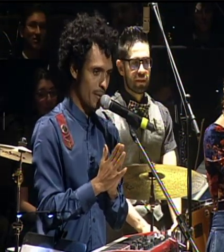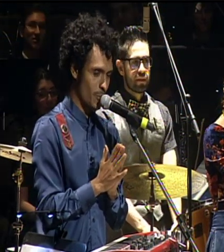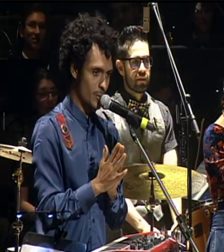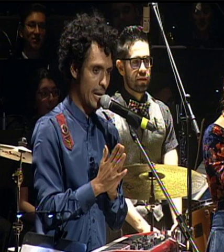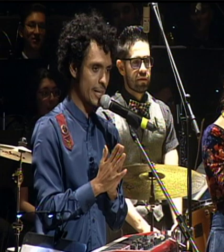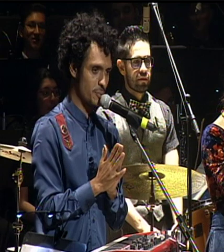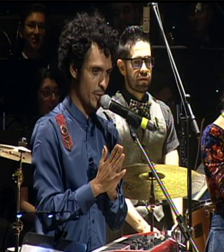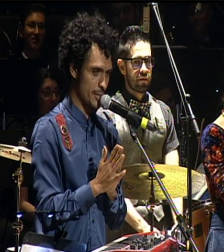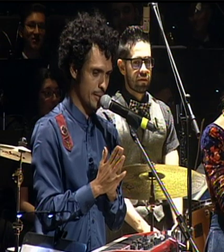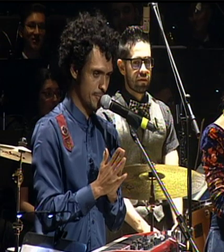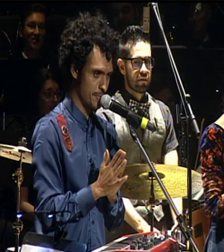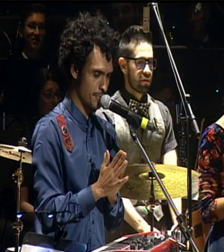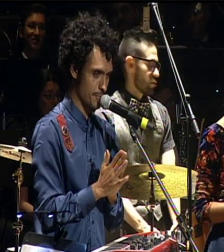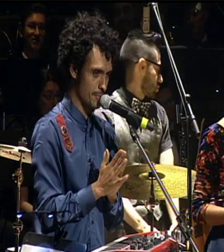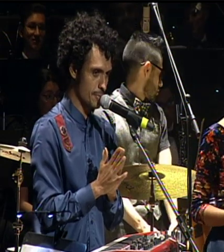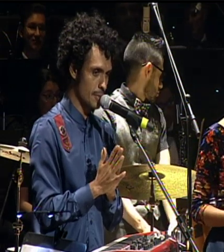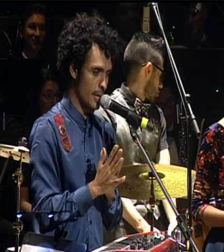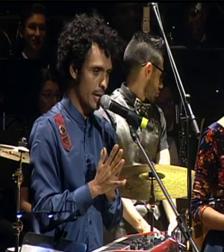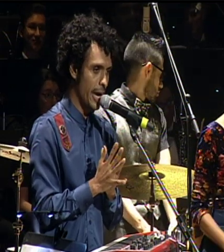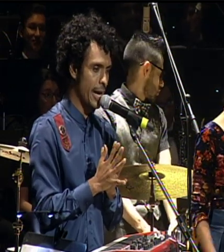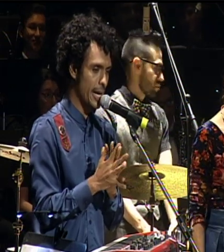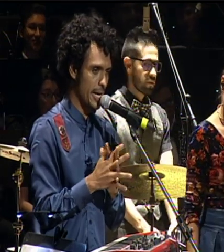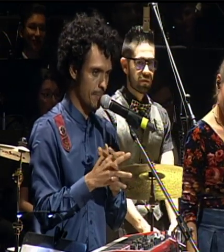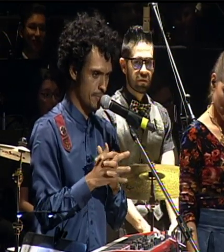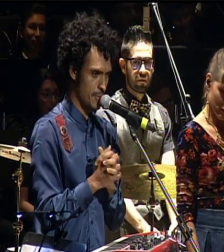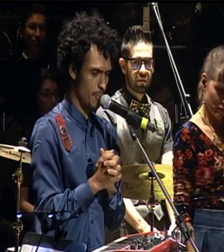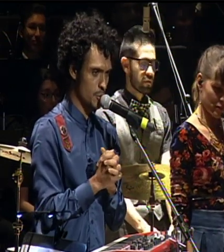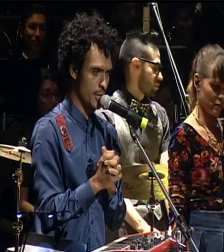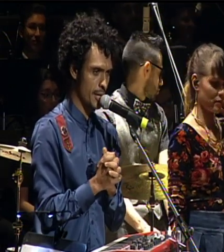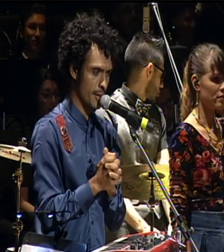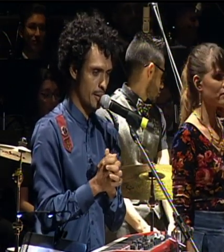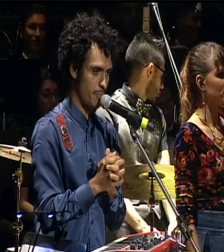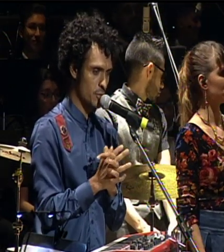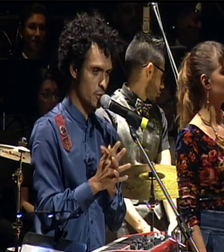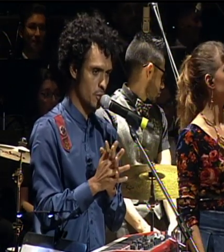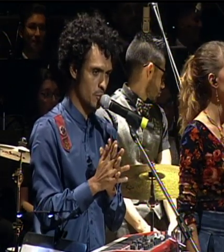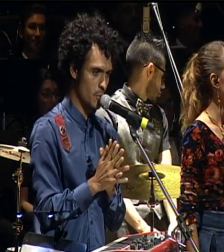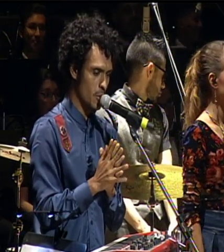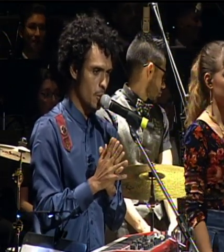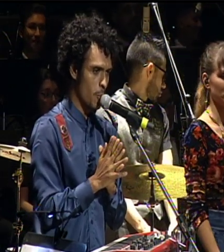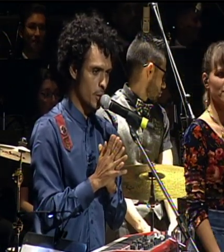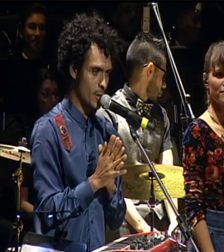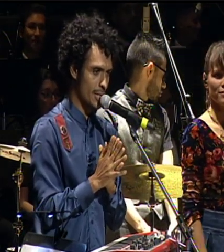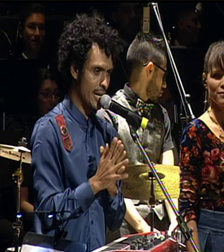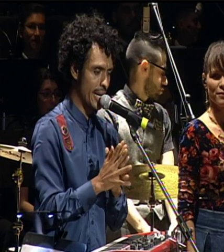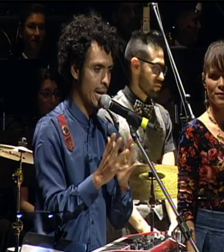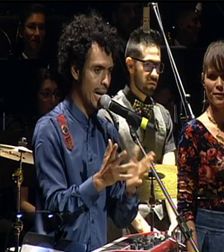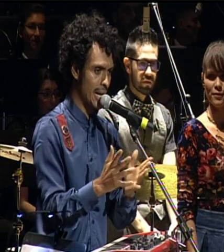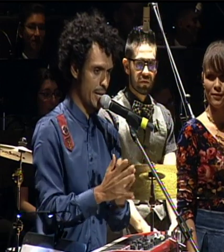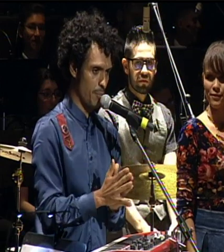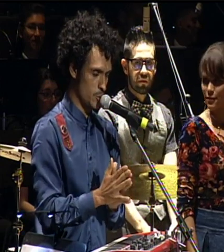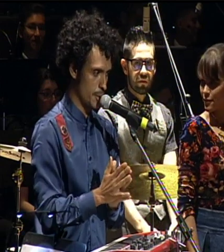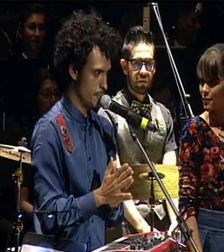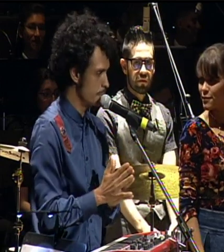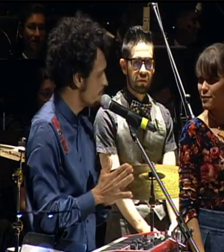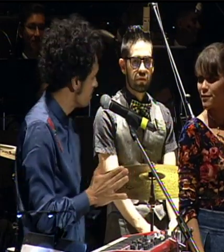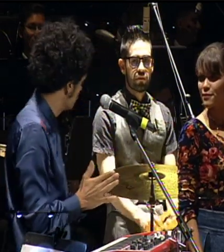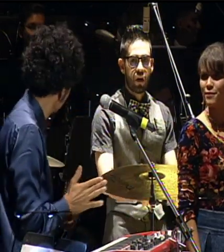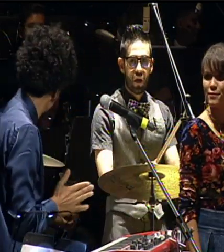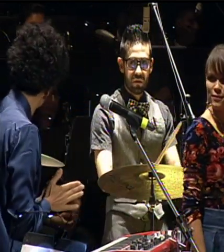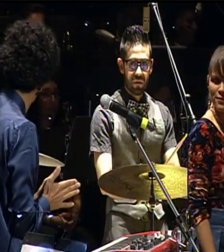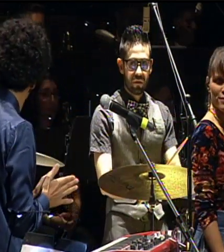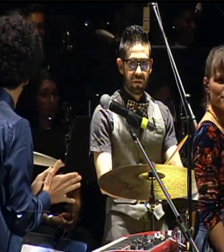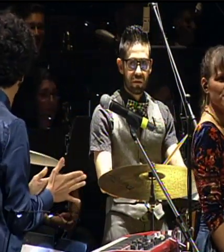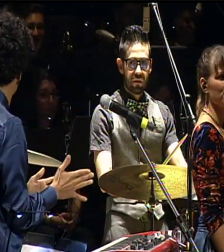Hoy tenemos la respuesta. El Requiem de Mozart, versión Puerto Candelaria, La Lacrimosa.